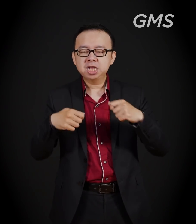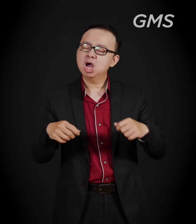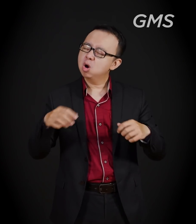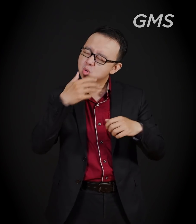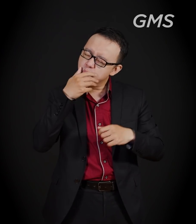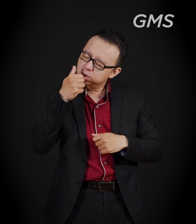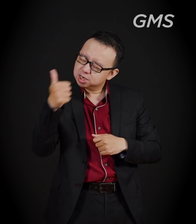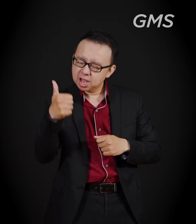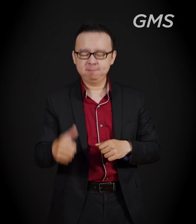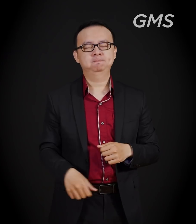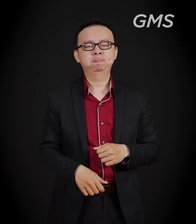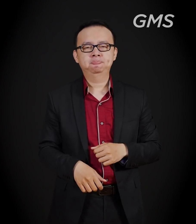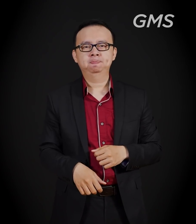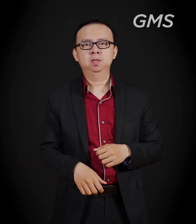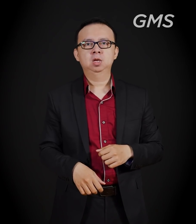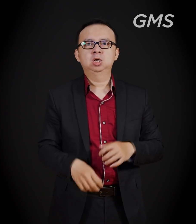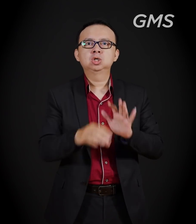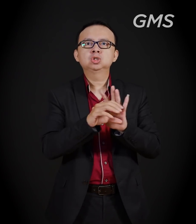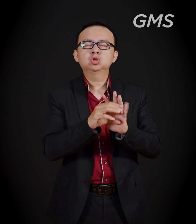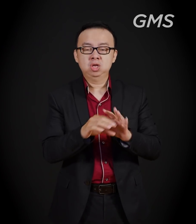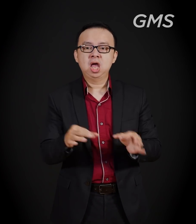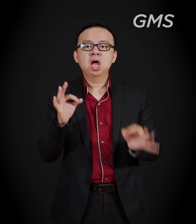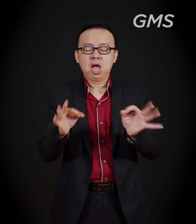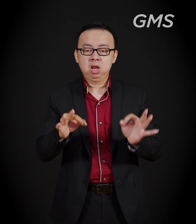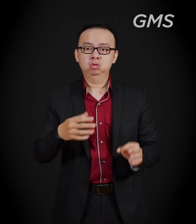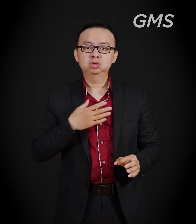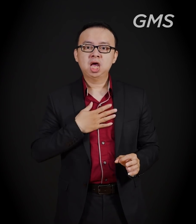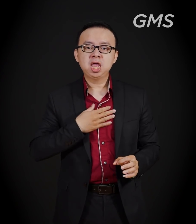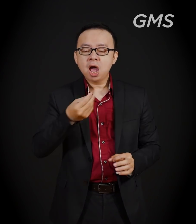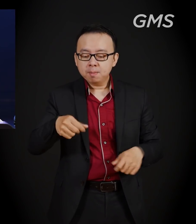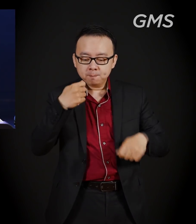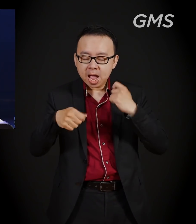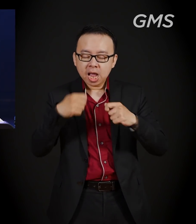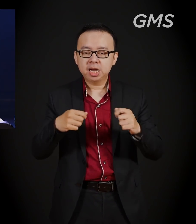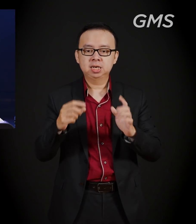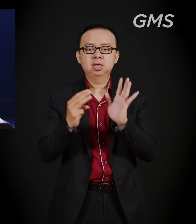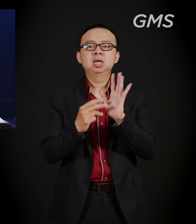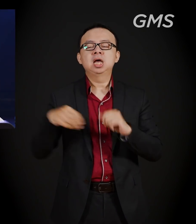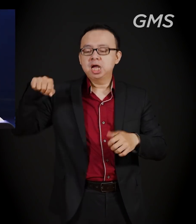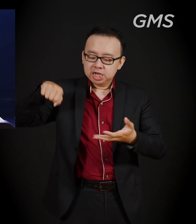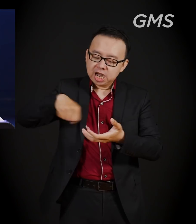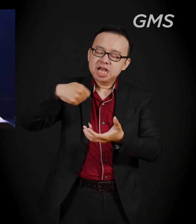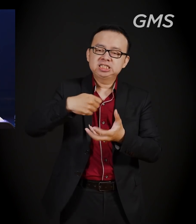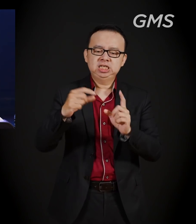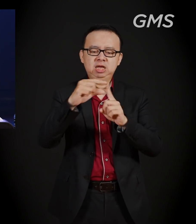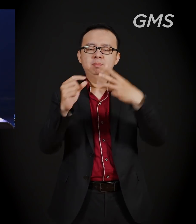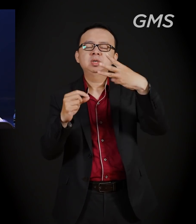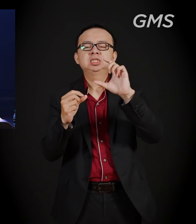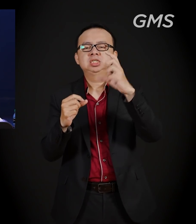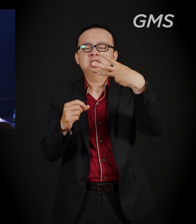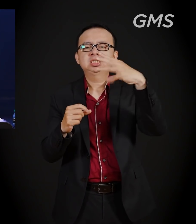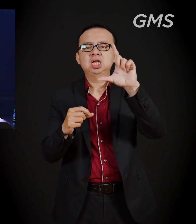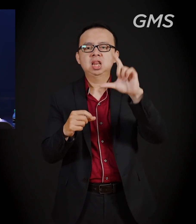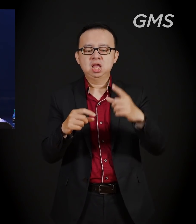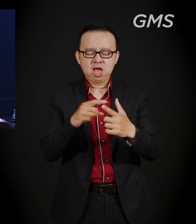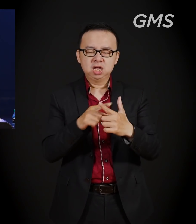makan nasi pecel di mana? Jangankan nasi pecel, rempeyek, saudara. Iya kan? Kita makan rempeyek enak di mana?